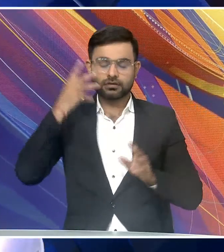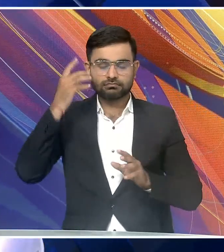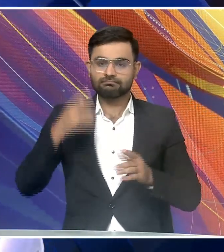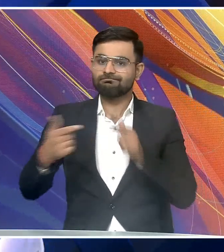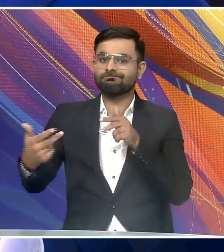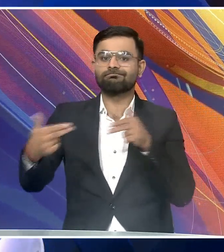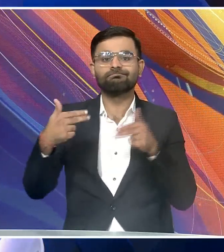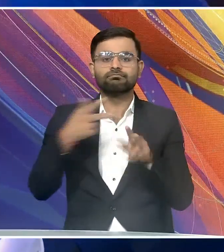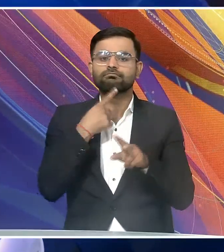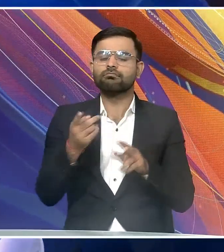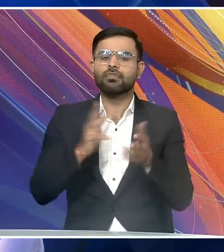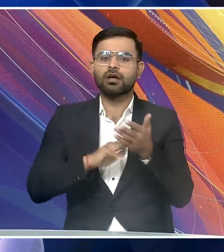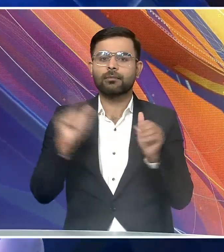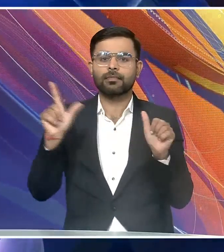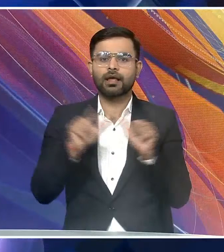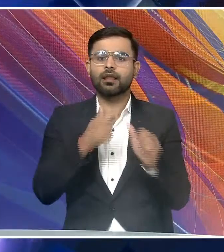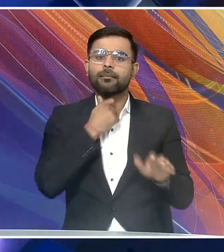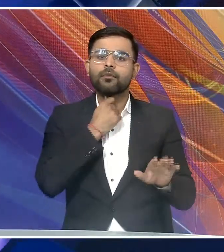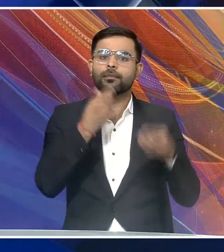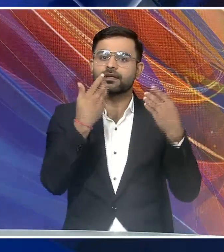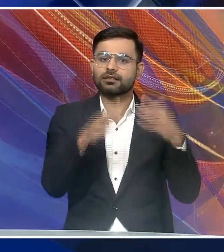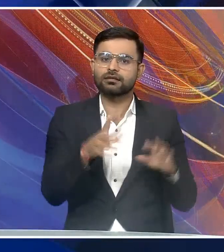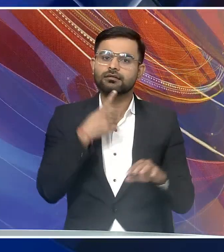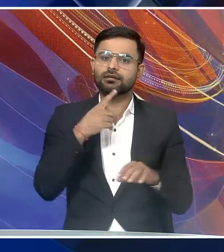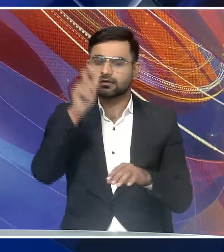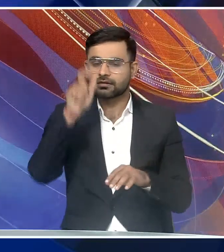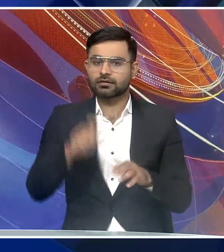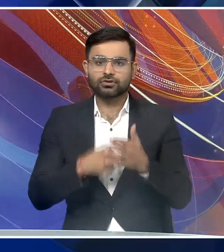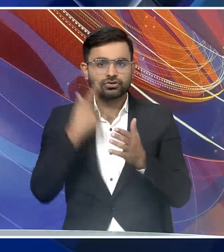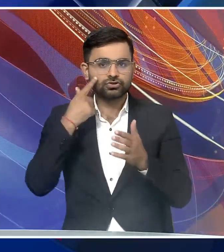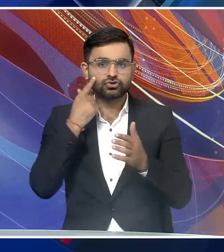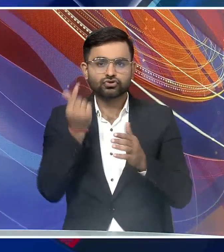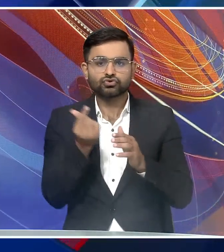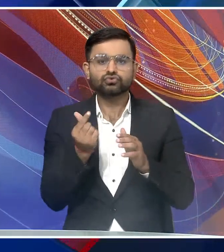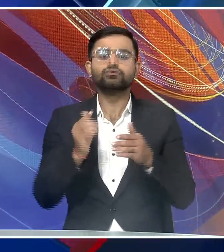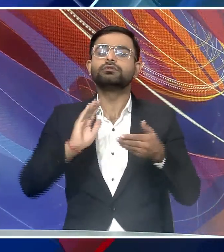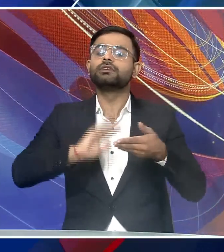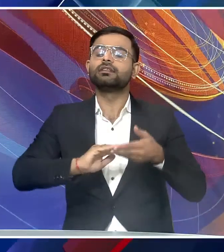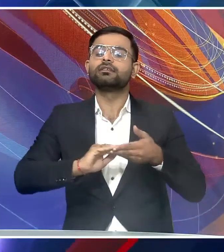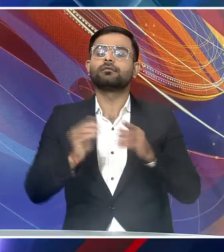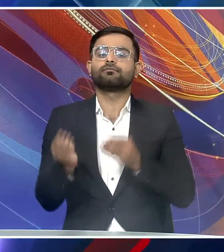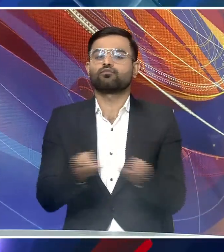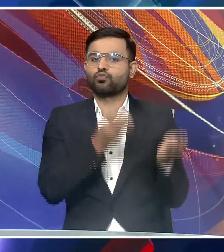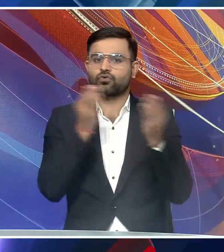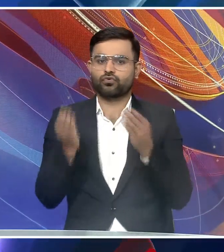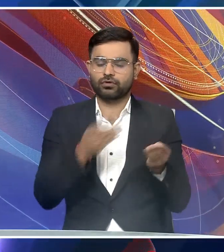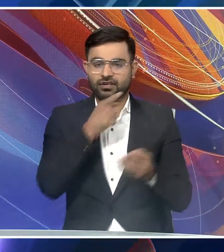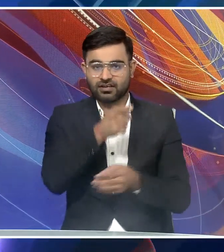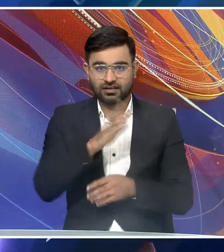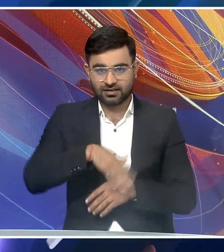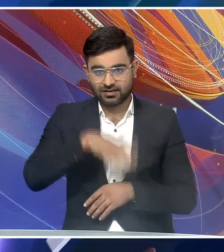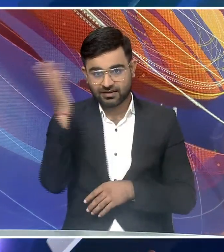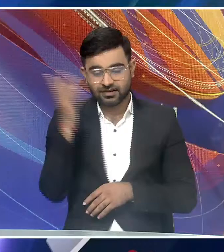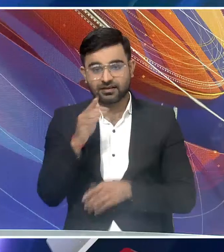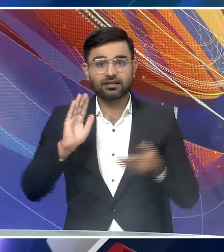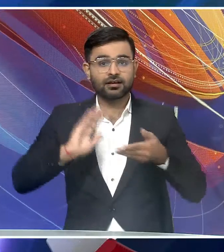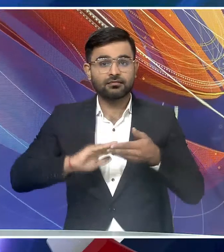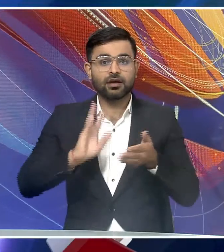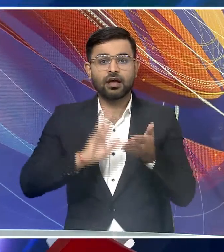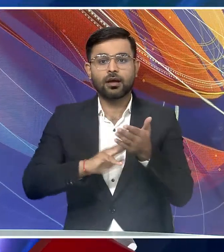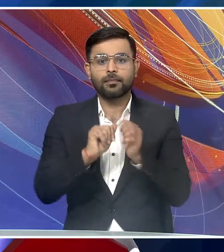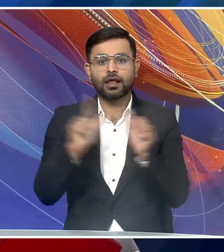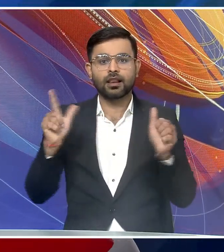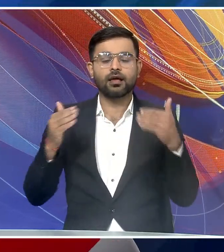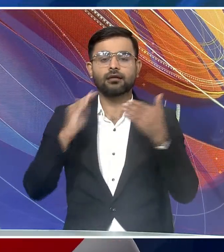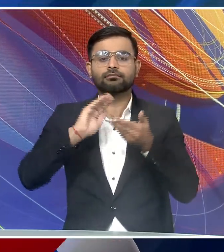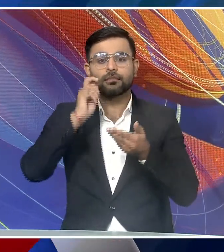होगा। मैंने एमएलए साहब से वादा किया है कि गिन्नू की शादी तो पूजा से ही होगी, और जब वो बालिग होगी ना तो उसकी शादी एमएलए साहब के बेटे